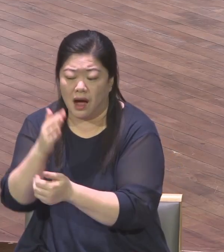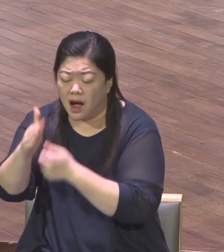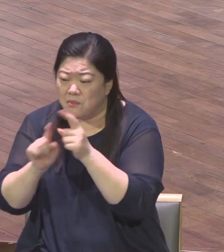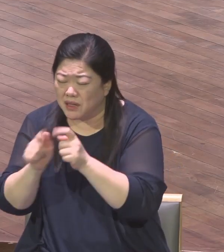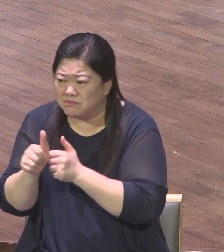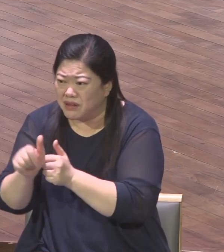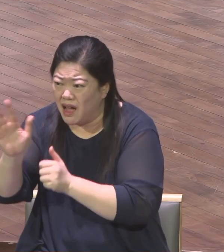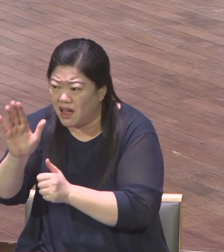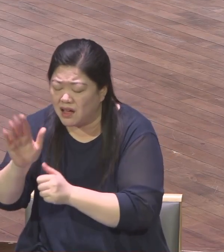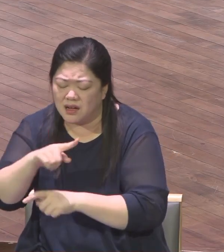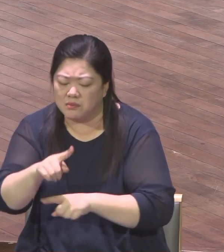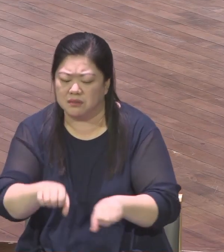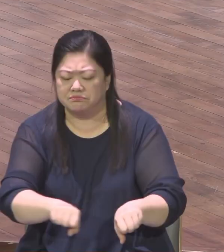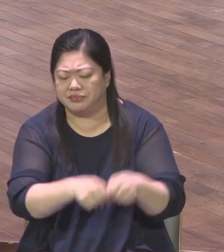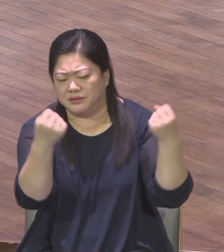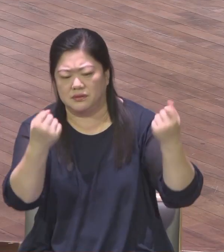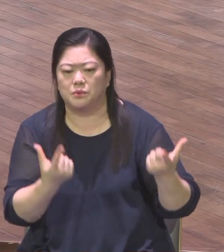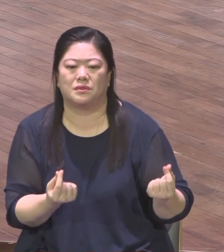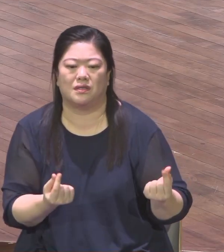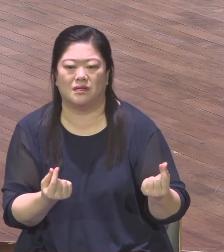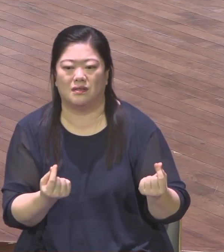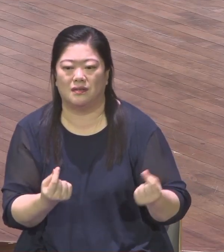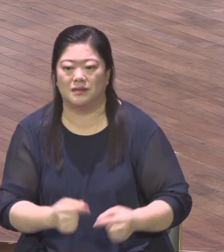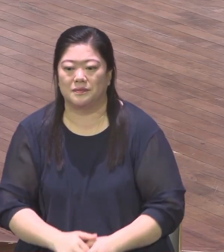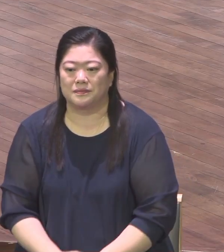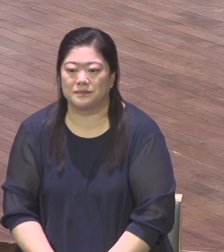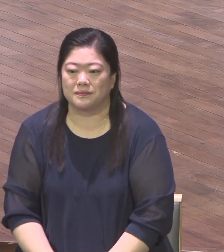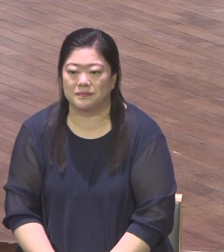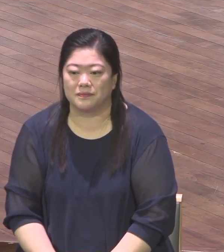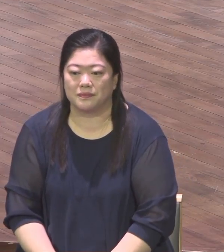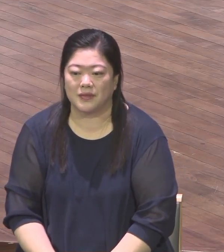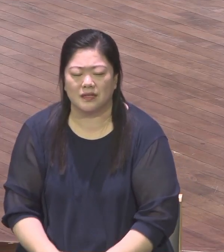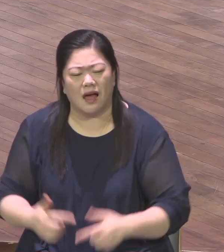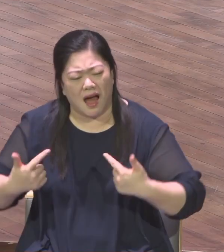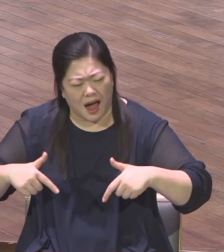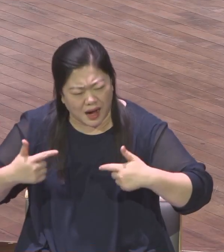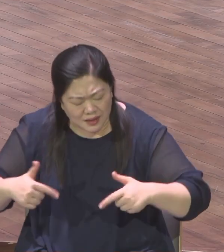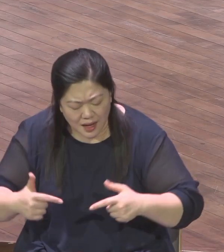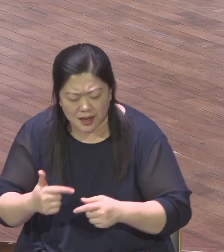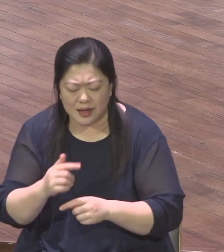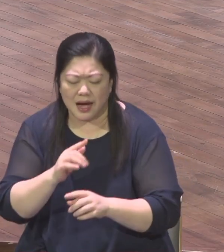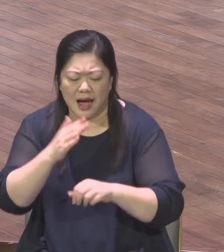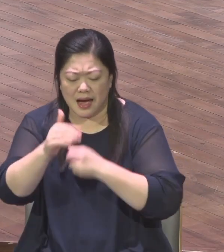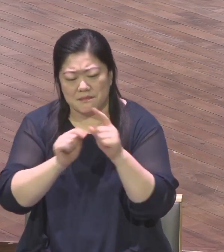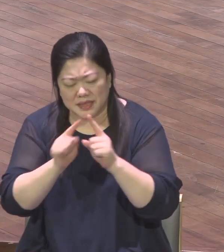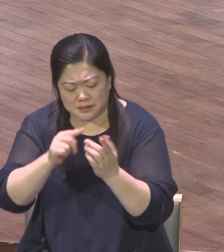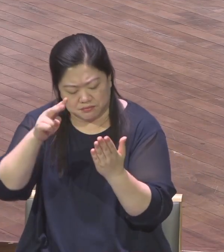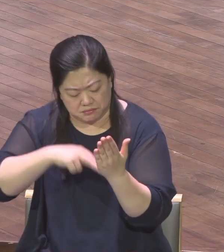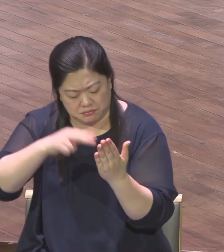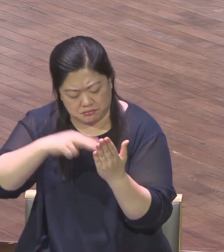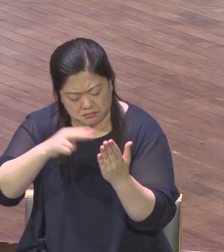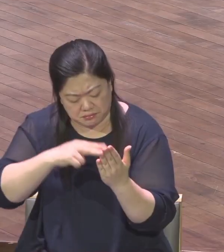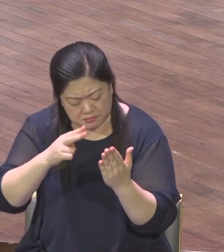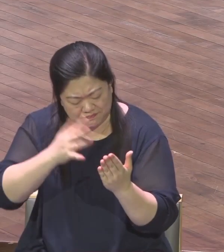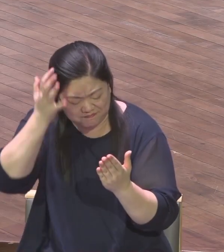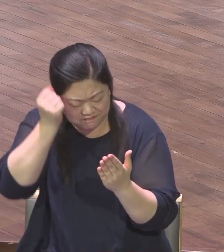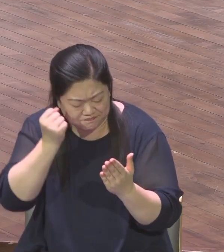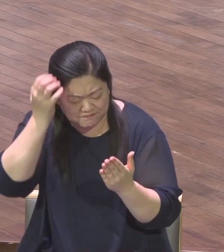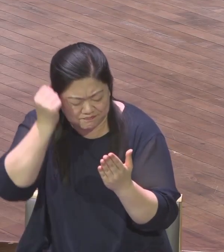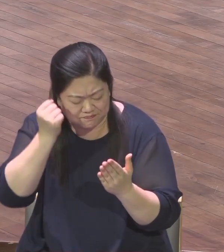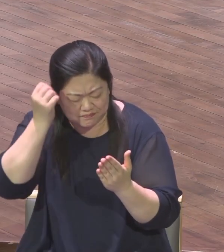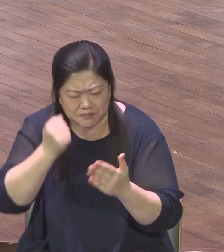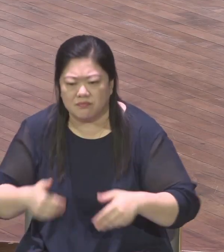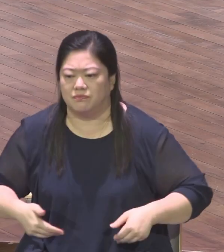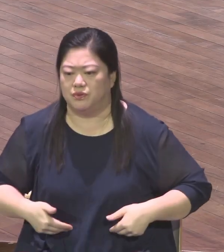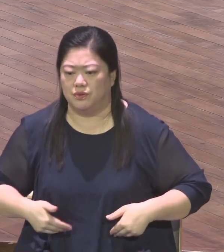그래서 여러분은 강단 메시지를 달달 외우시기 바랍니다. 삶 속에 적용하는 사람들은 다 기억해요. 적용 안 하는 사람